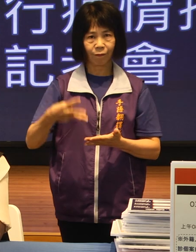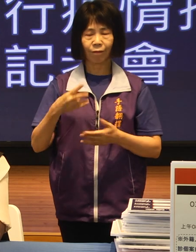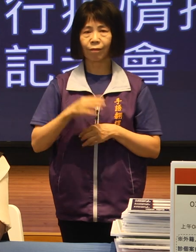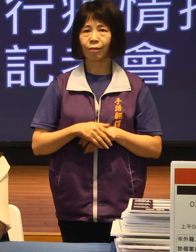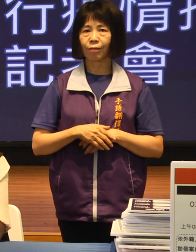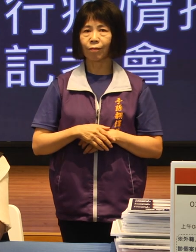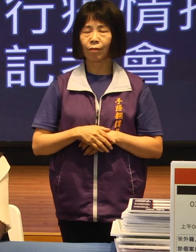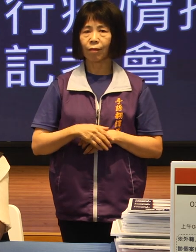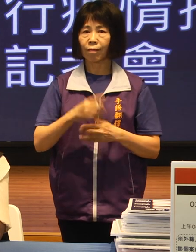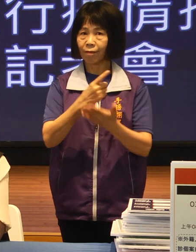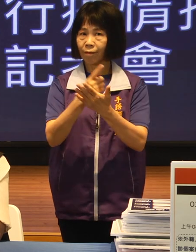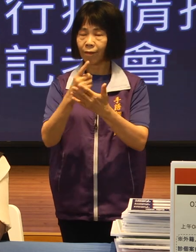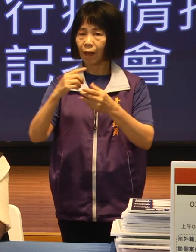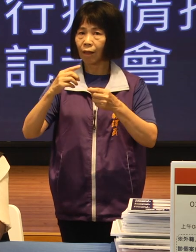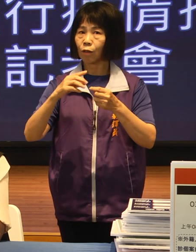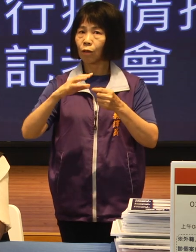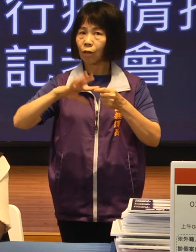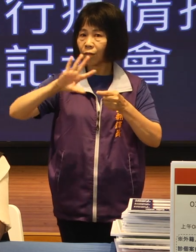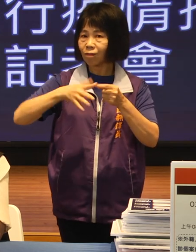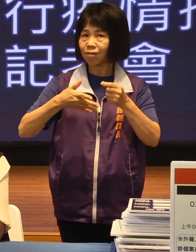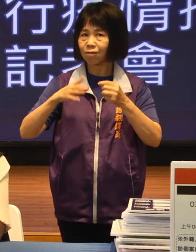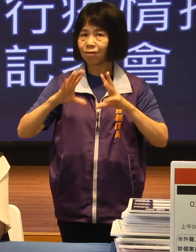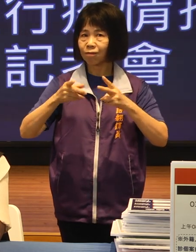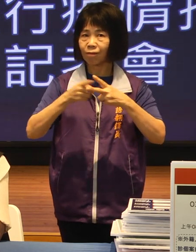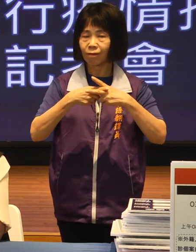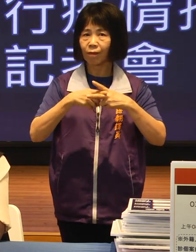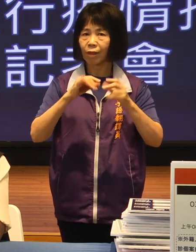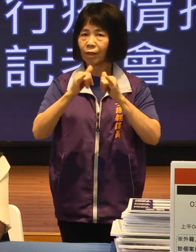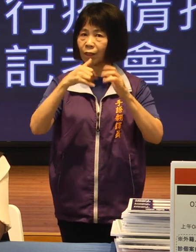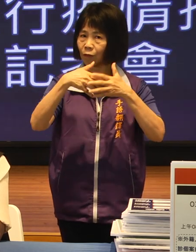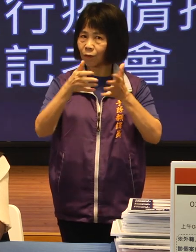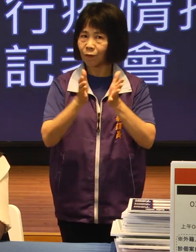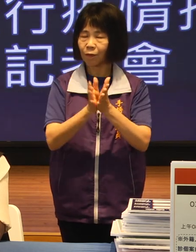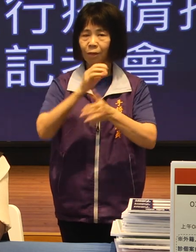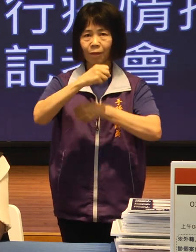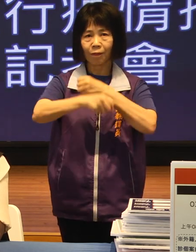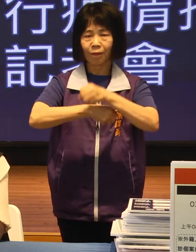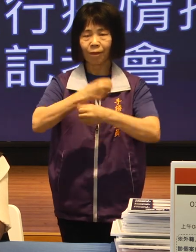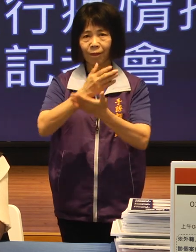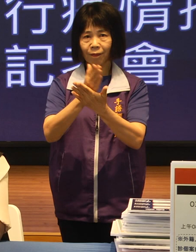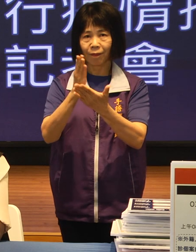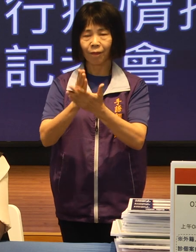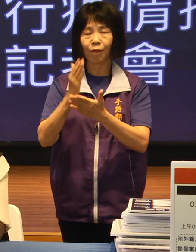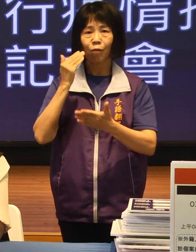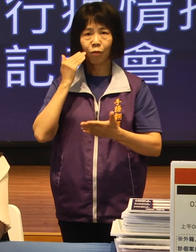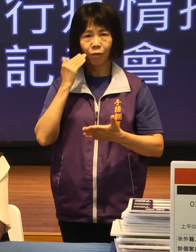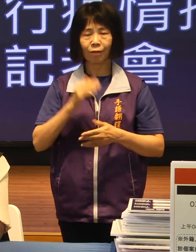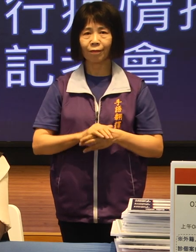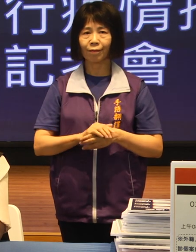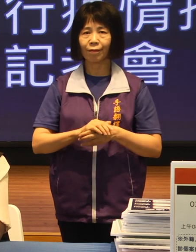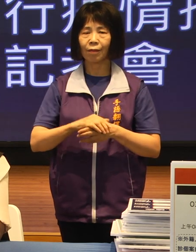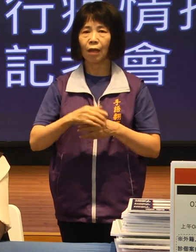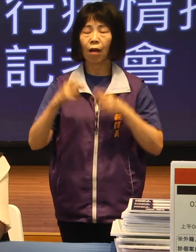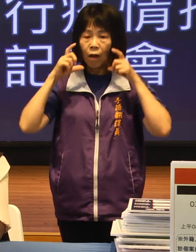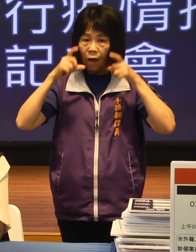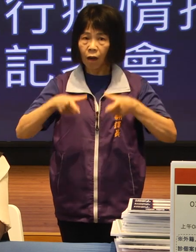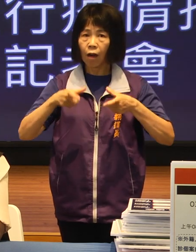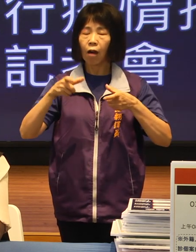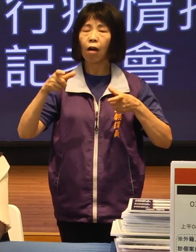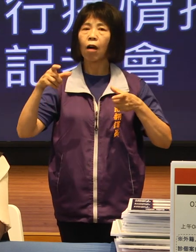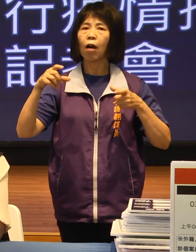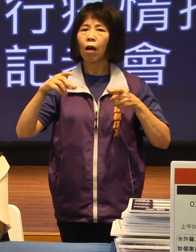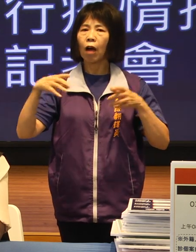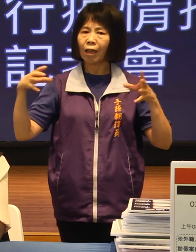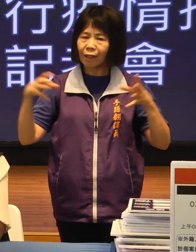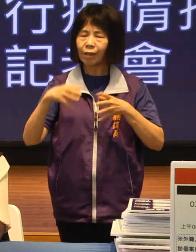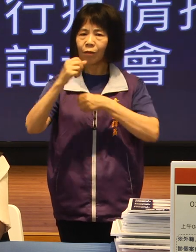那在各级学校的一个课程社团跟活动的部分，如果是属于有摘下口罩共同活